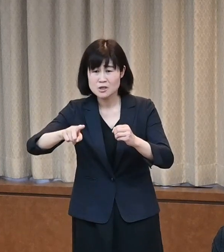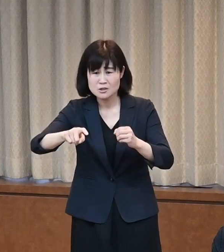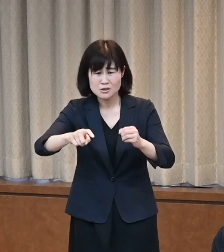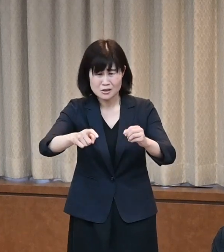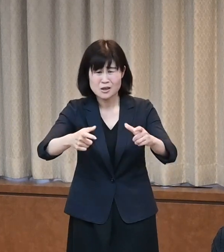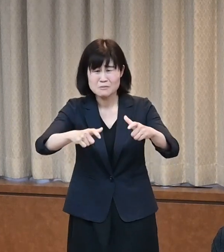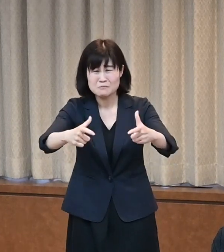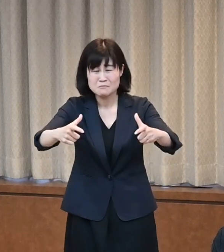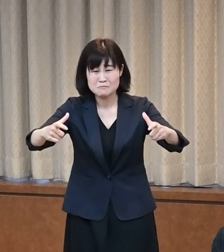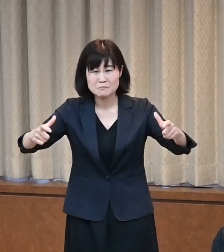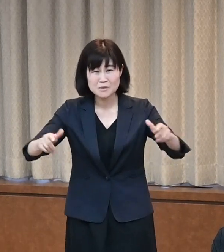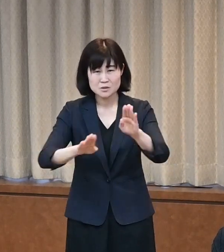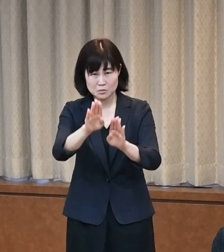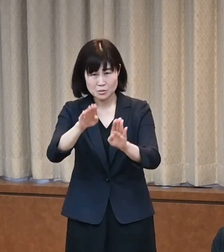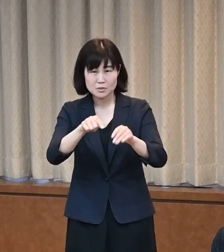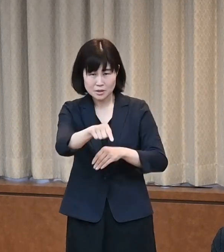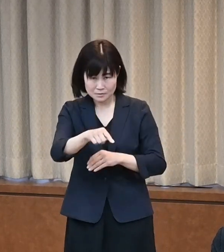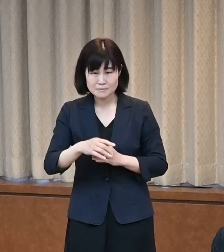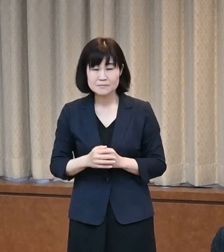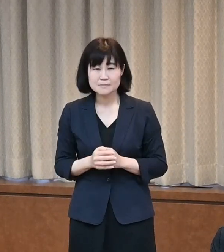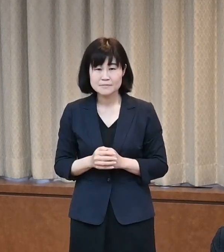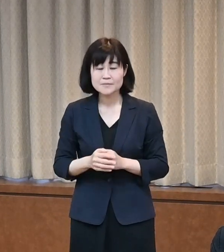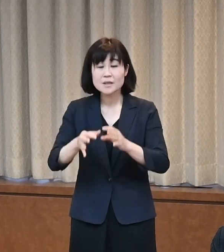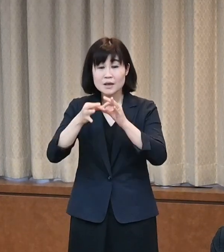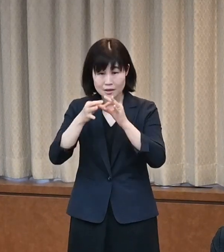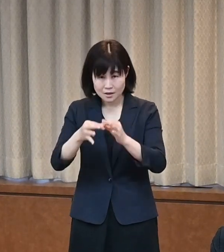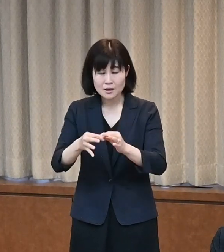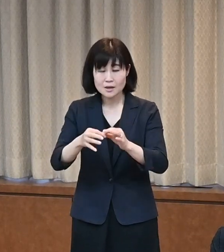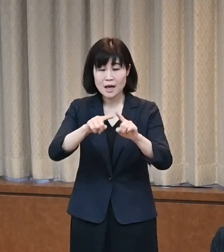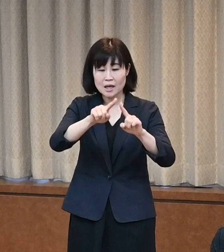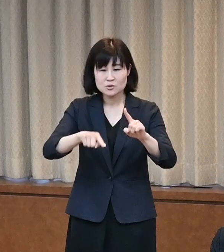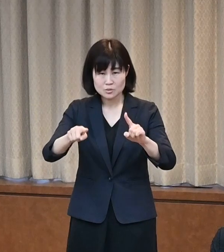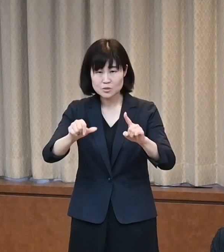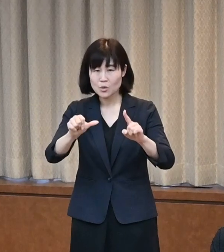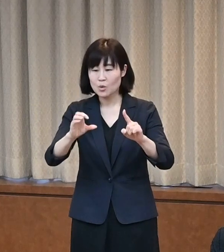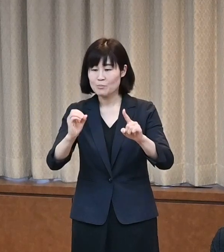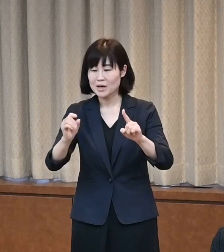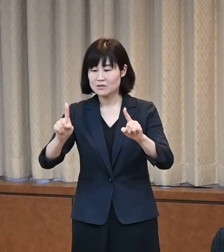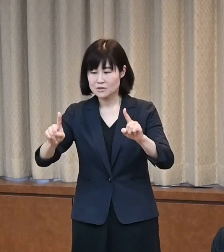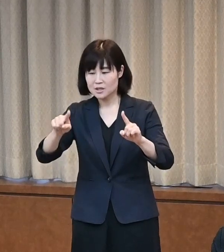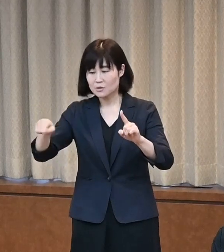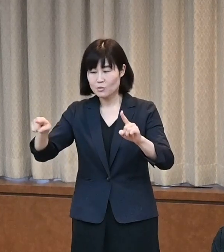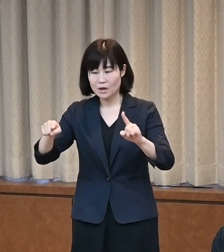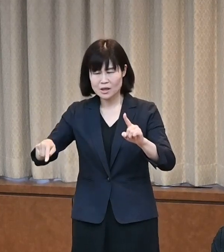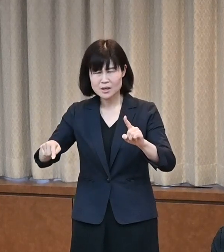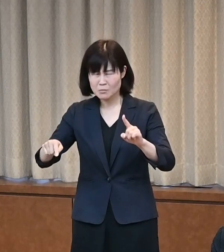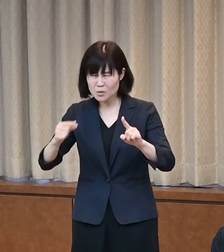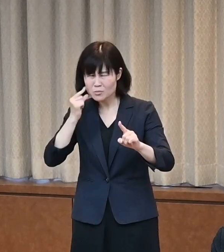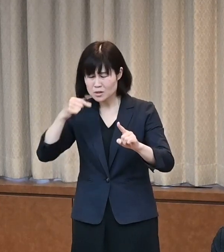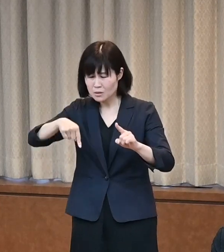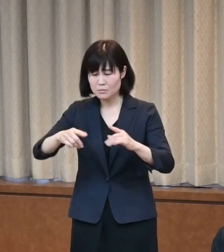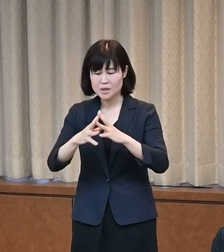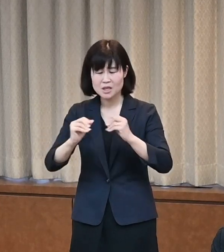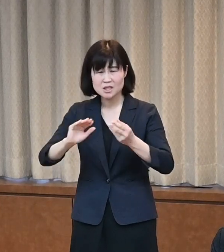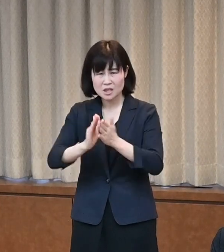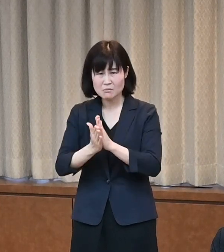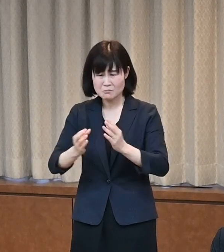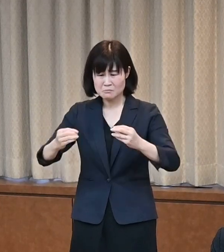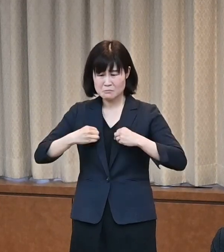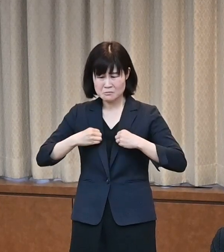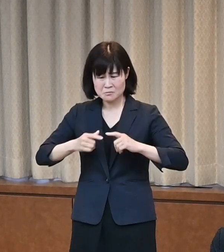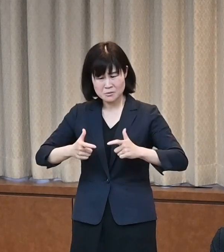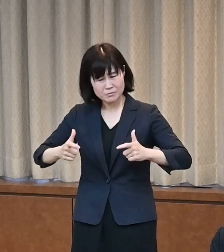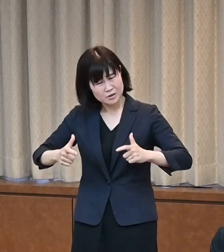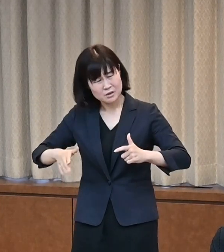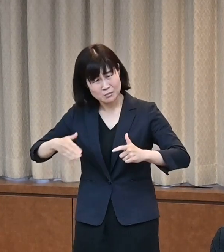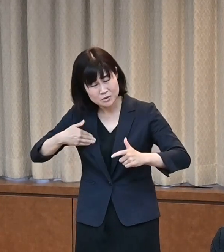変異株による感染拡大をこの先我々も覚悟しておかなければならないというふうに思います。仙